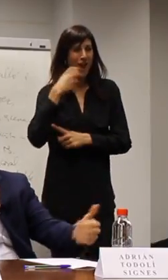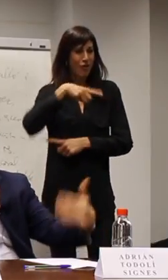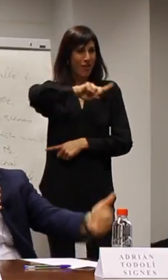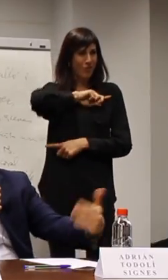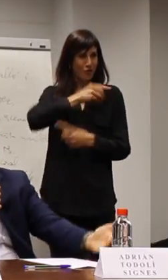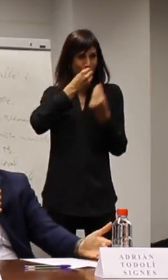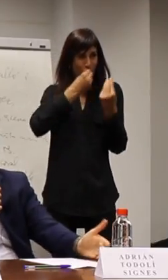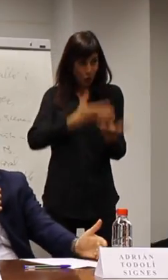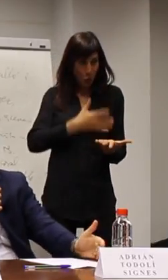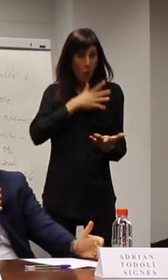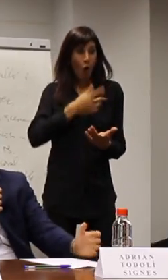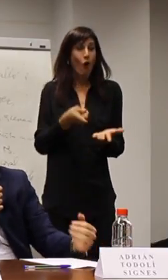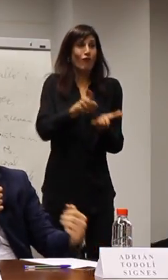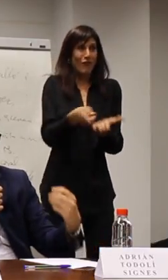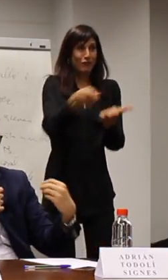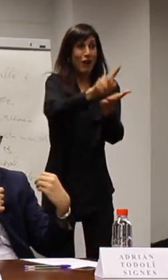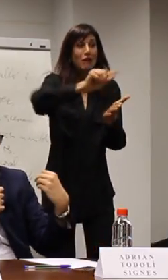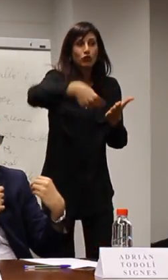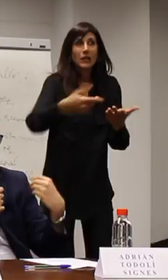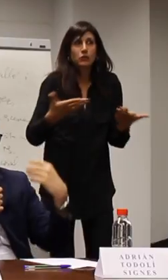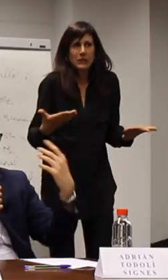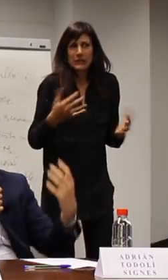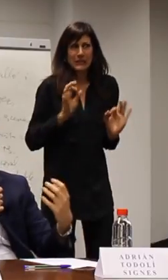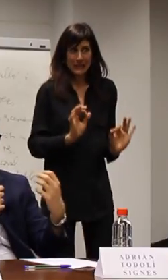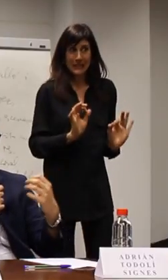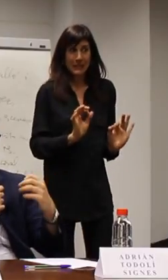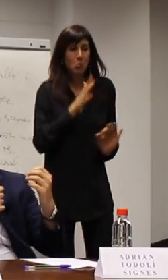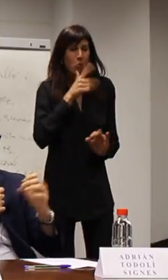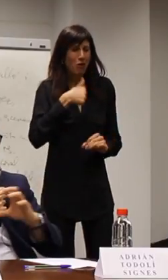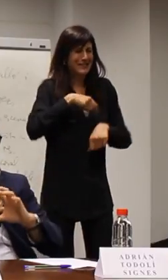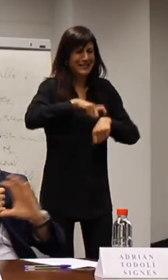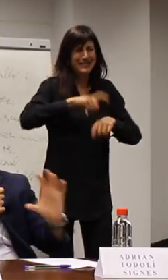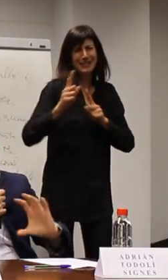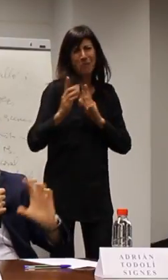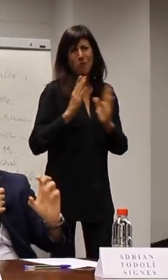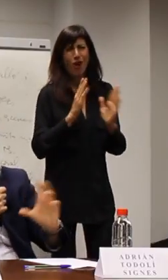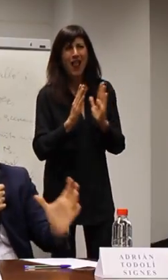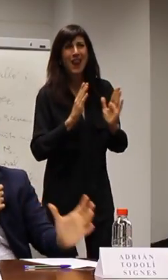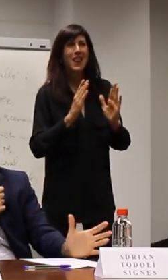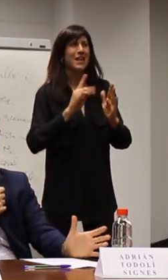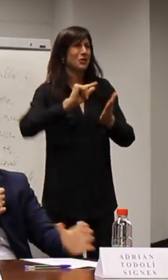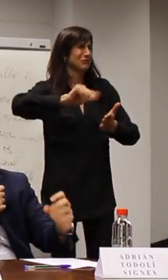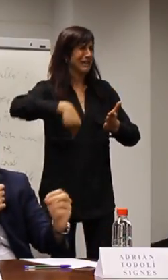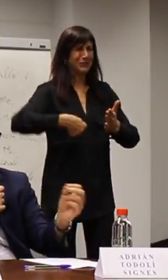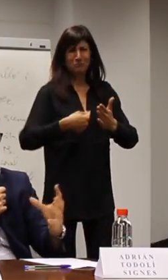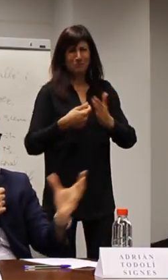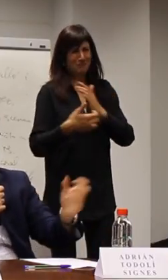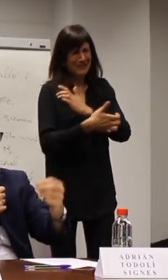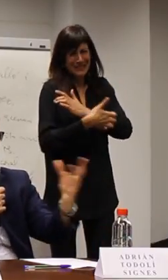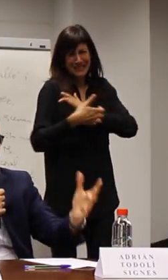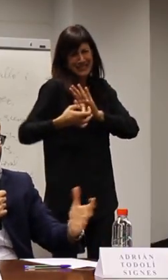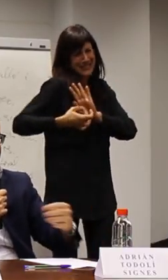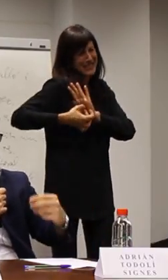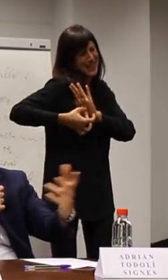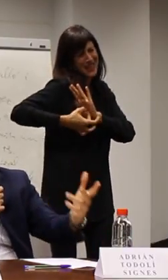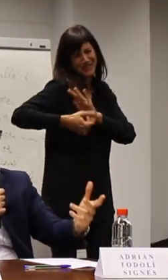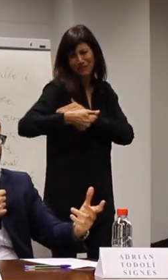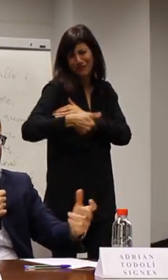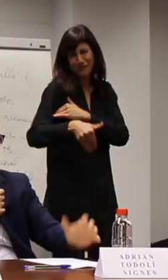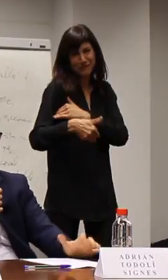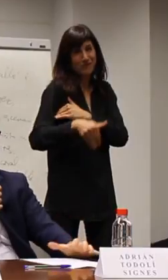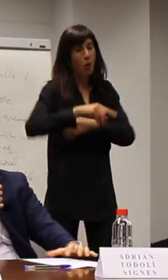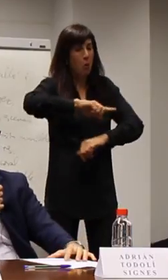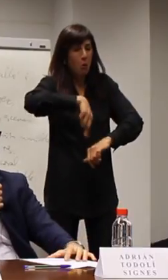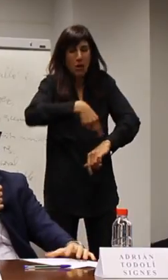luego me vuelvan a contratar. Entonces, es que soy una persona temporal, estoy en de las personas más precarias que hay, ¿no? Contratos temporales de horas, de